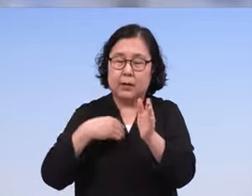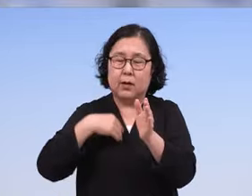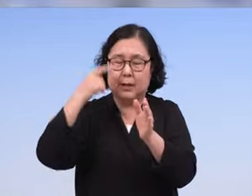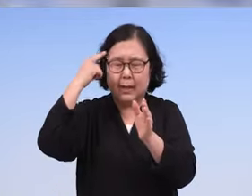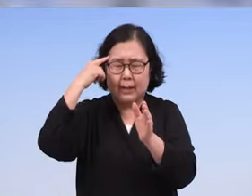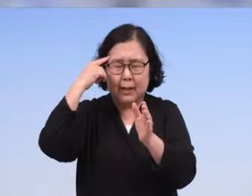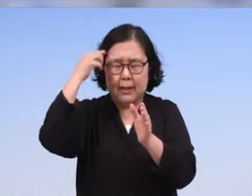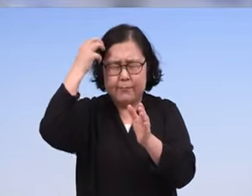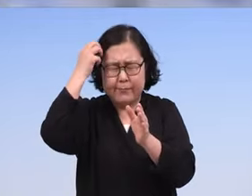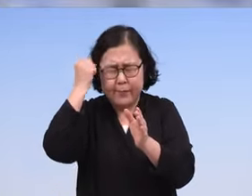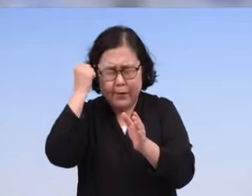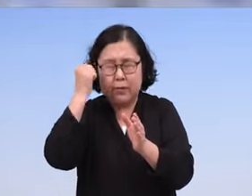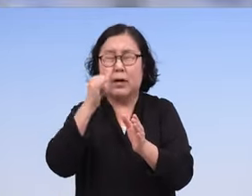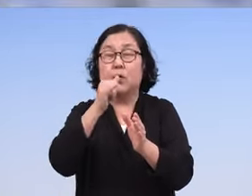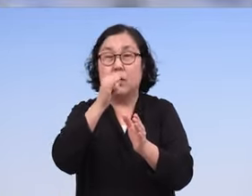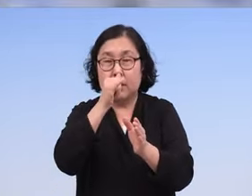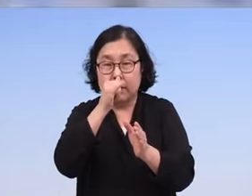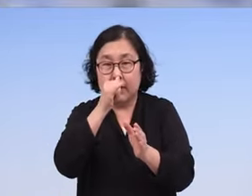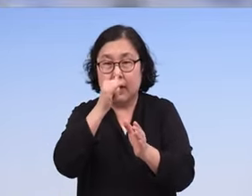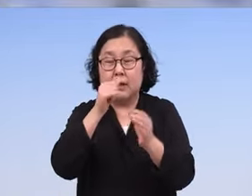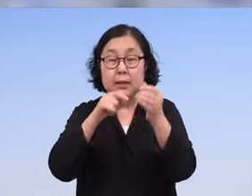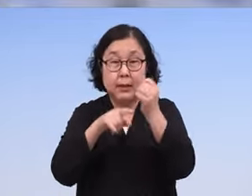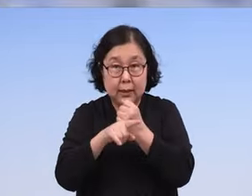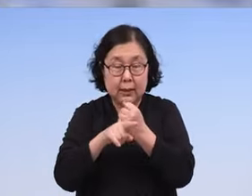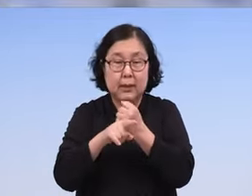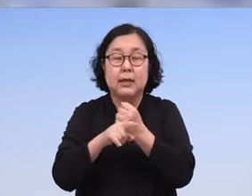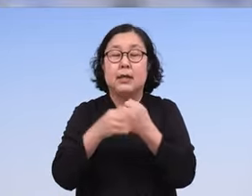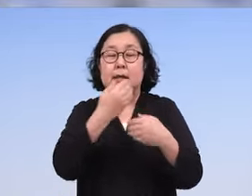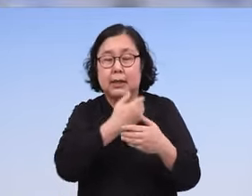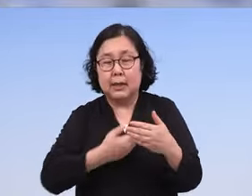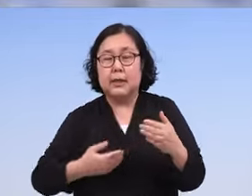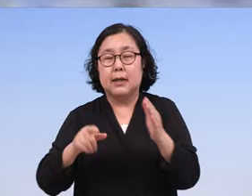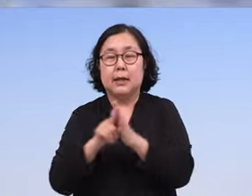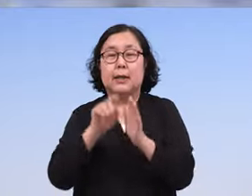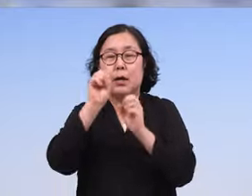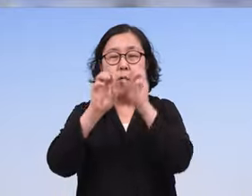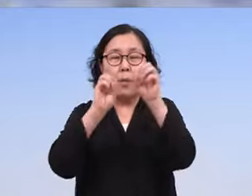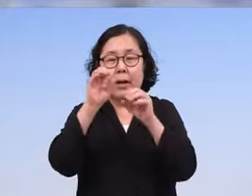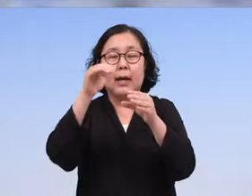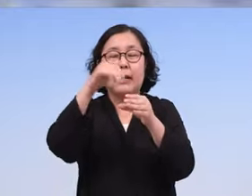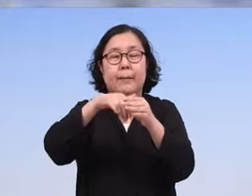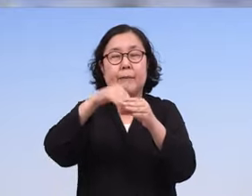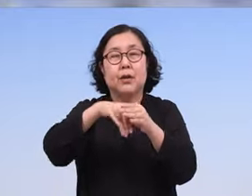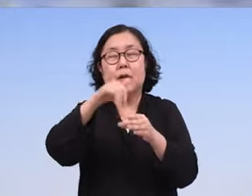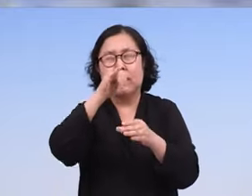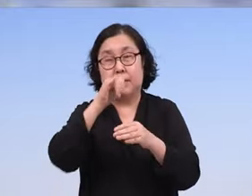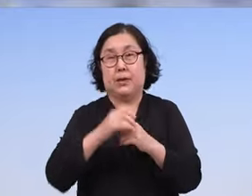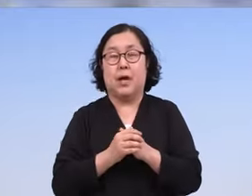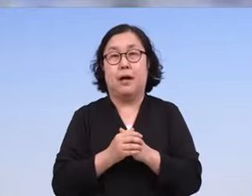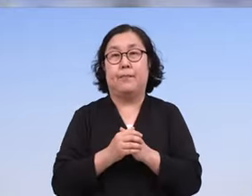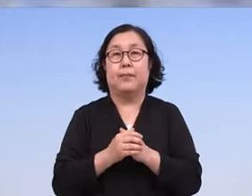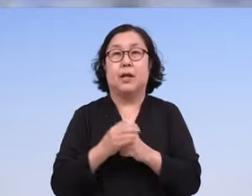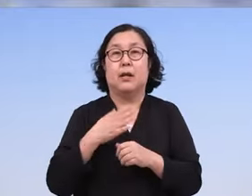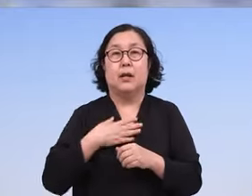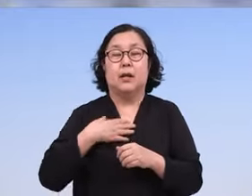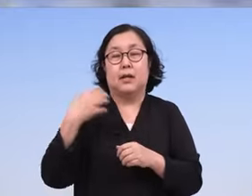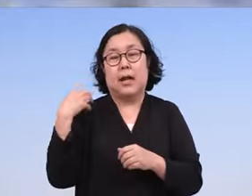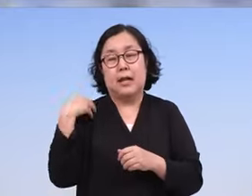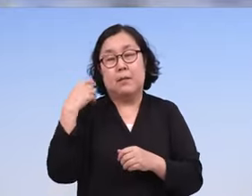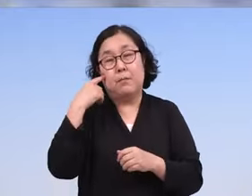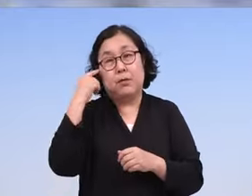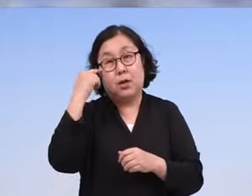그것을 인식합니다. 이 고백이 사도신경에 담겨 있는 거거든요. 사실 저는 담임 목사로서